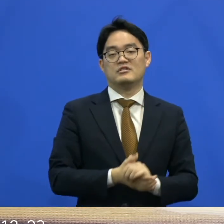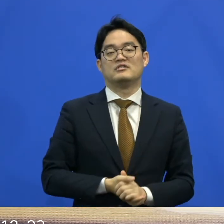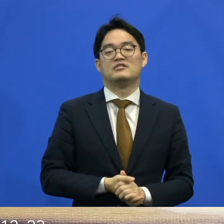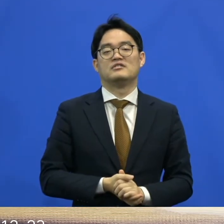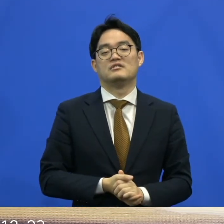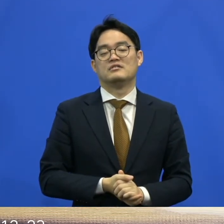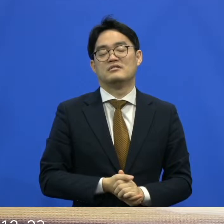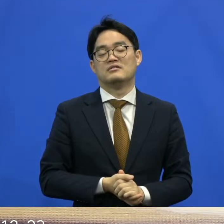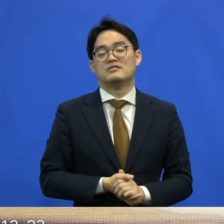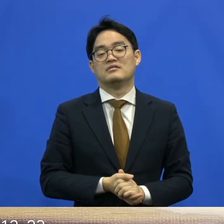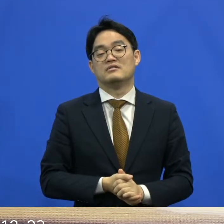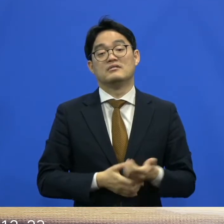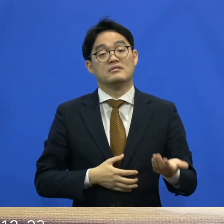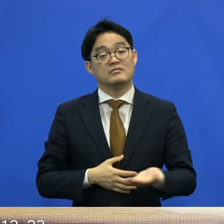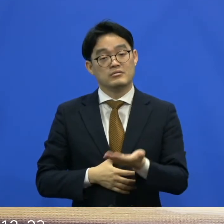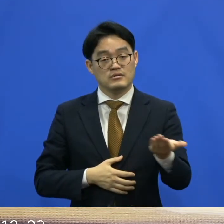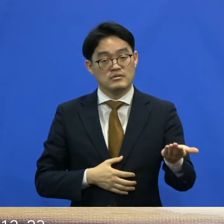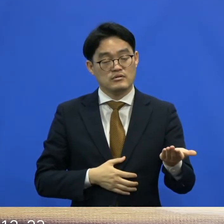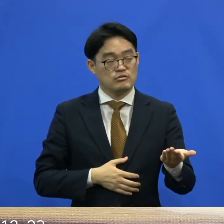보디발의 아내가 아니에요.